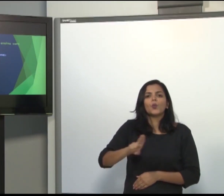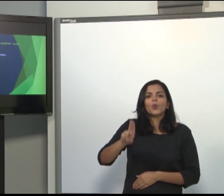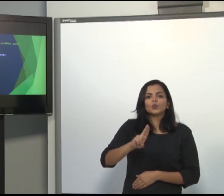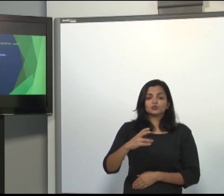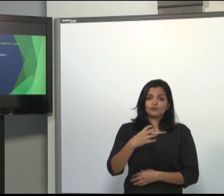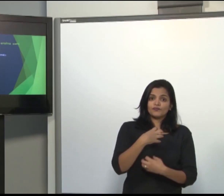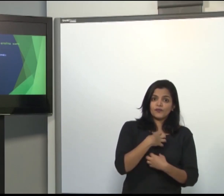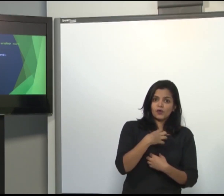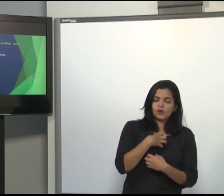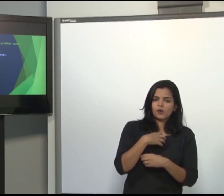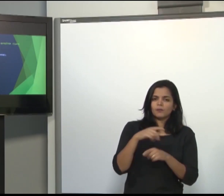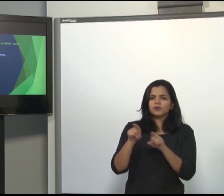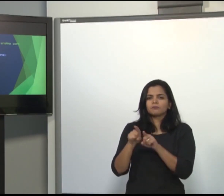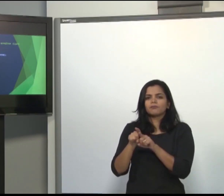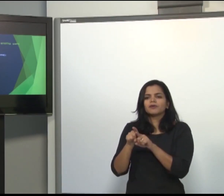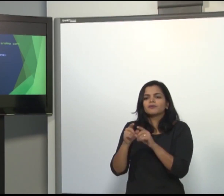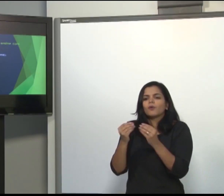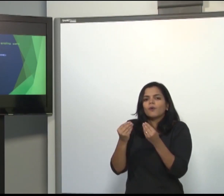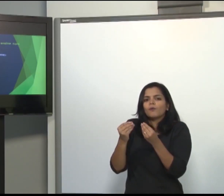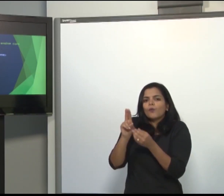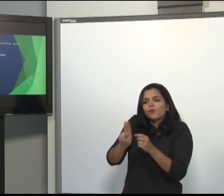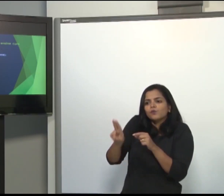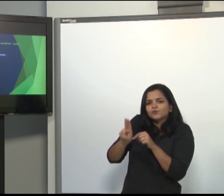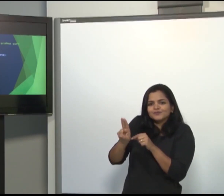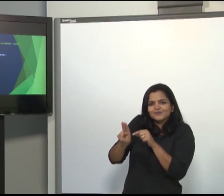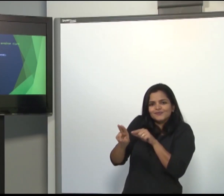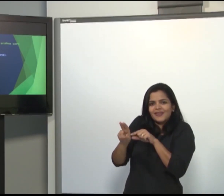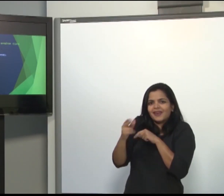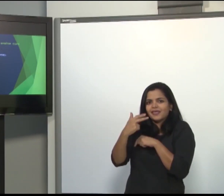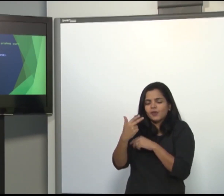Nessa abordagem, utiliza-se a forma,